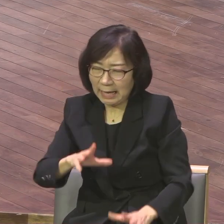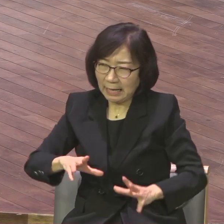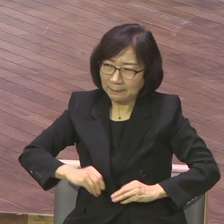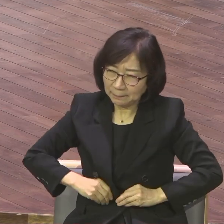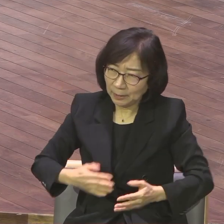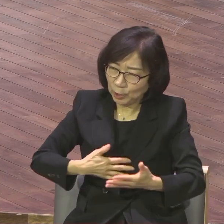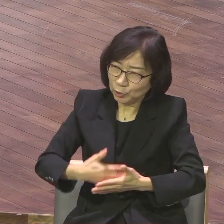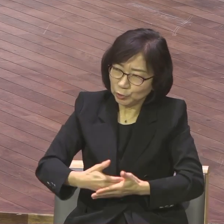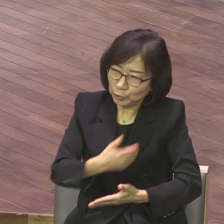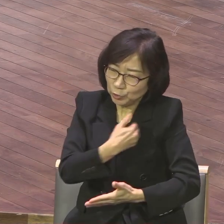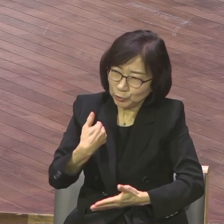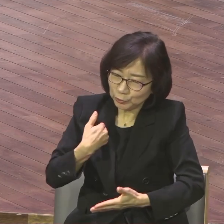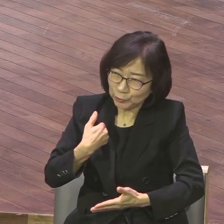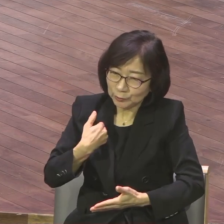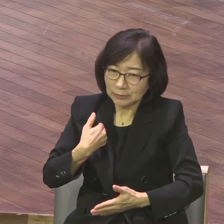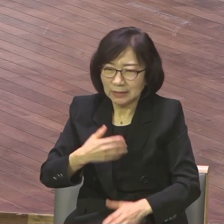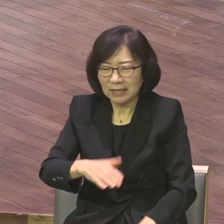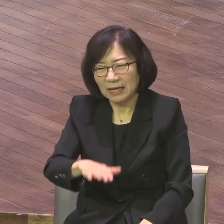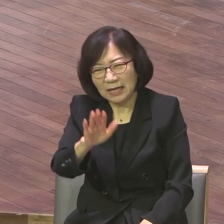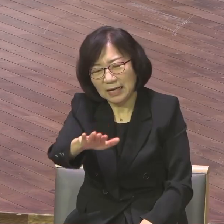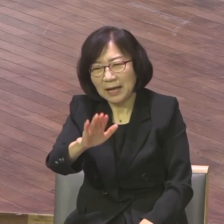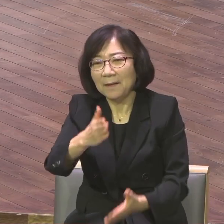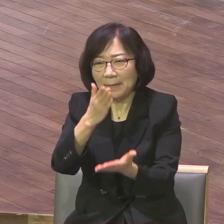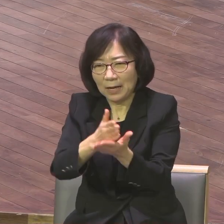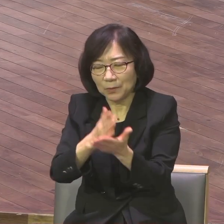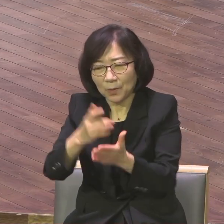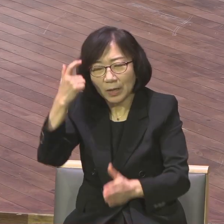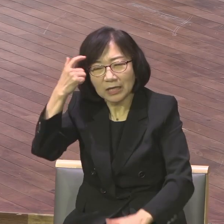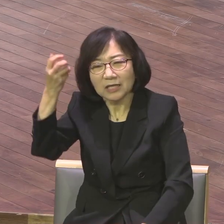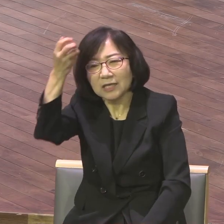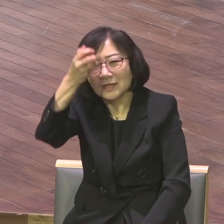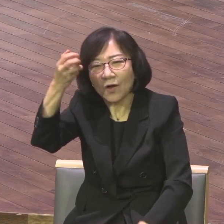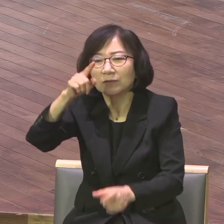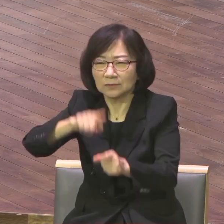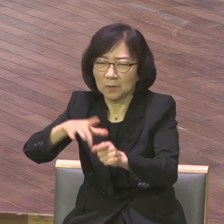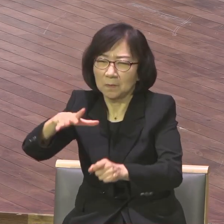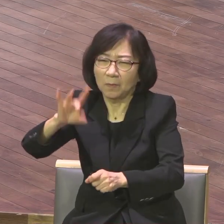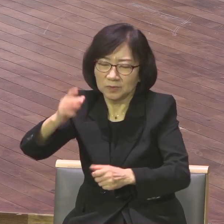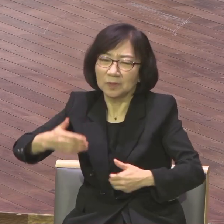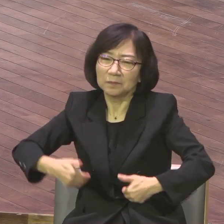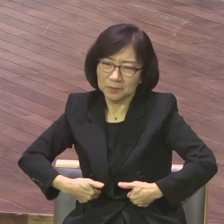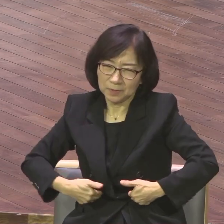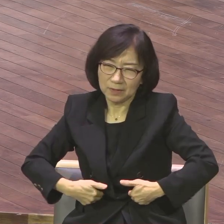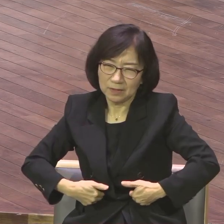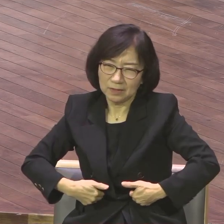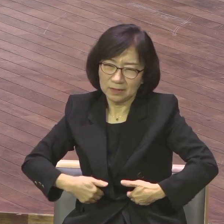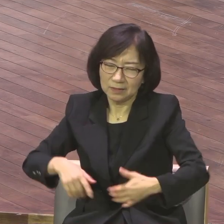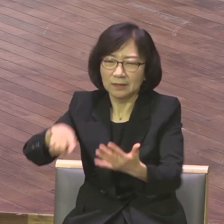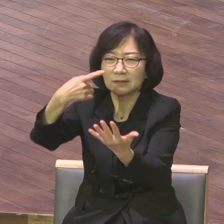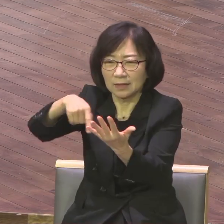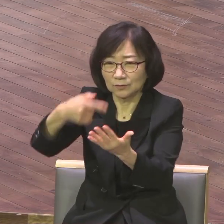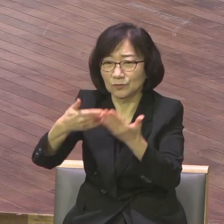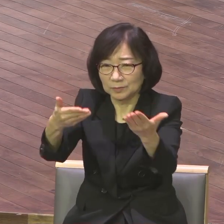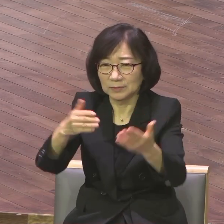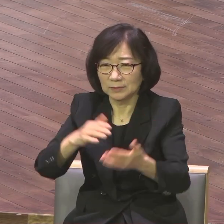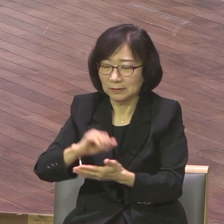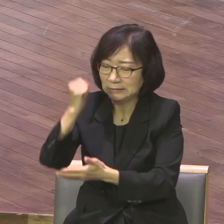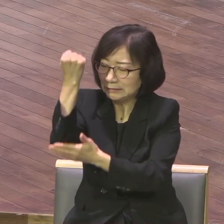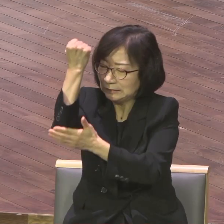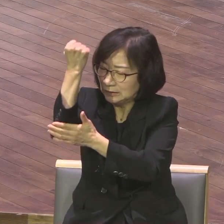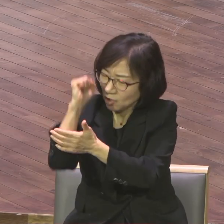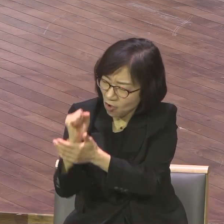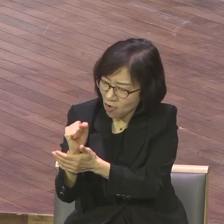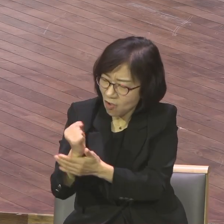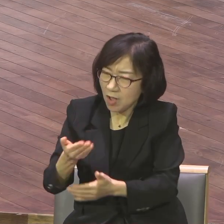영적 필요가 우선되어야 한다는 사실을 말씀을 하고 있습니다. 썩을 양식을 위하여